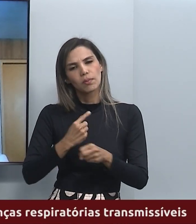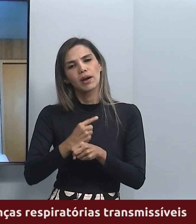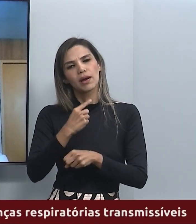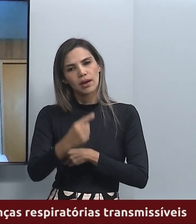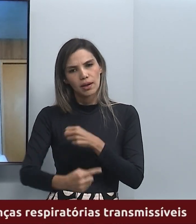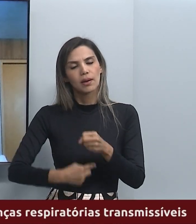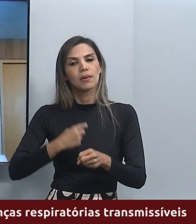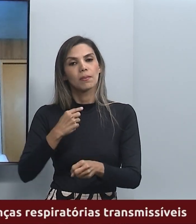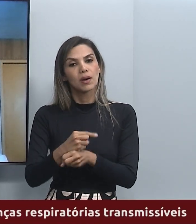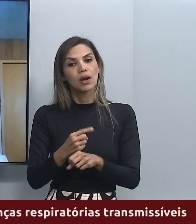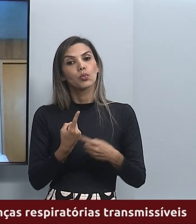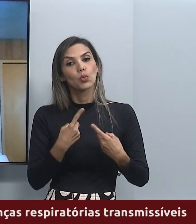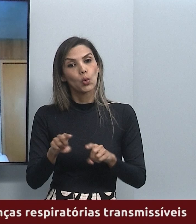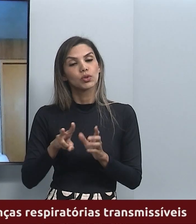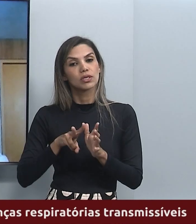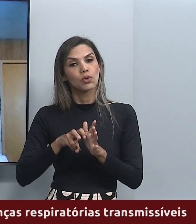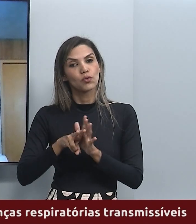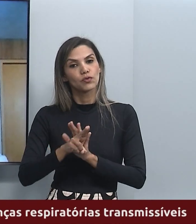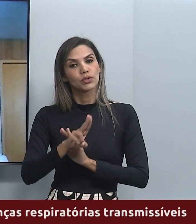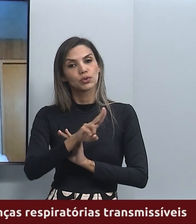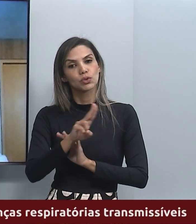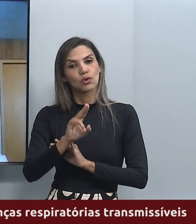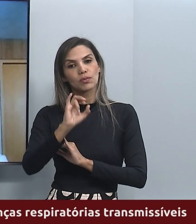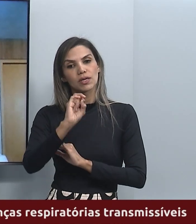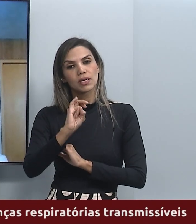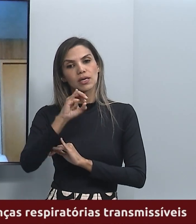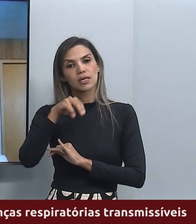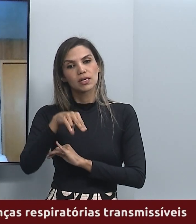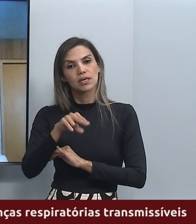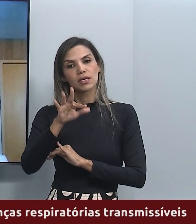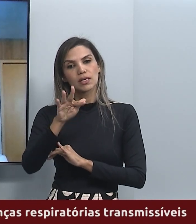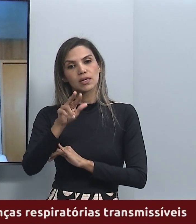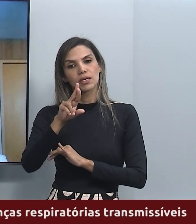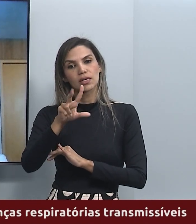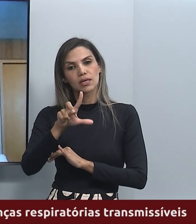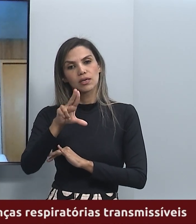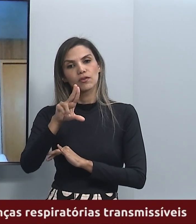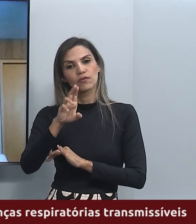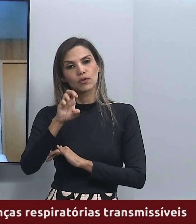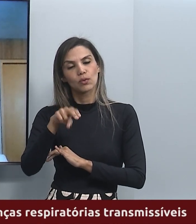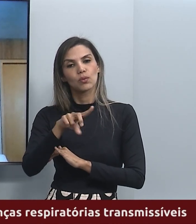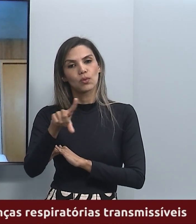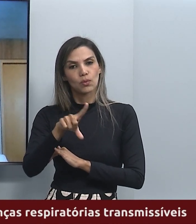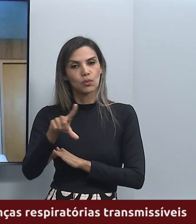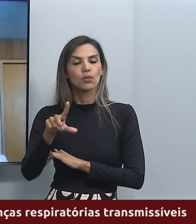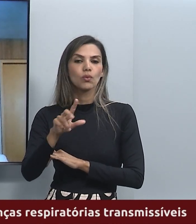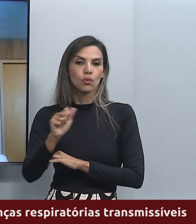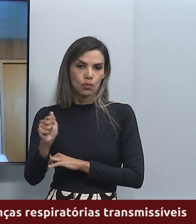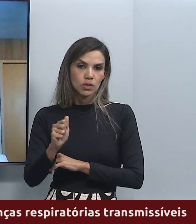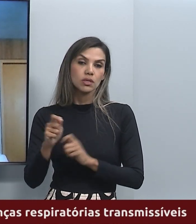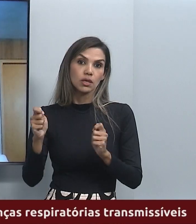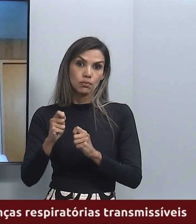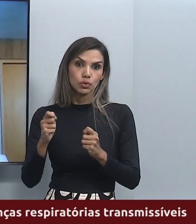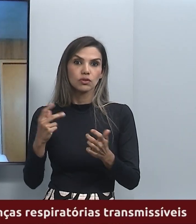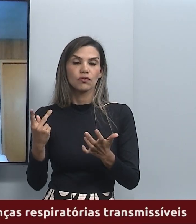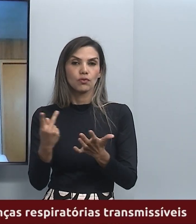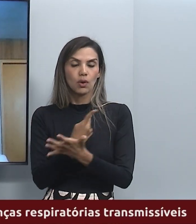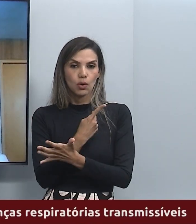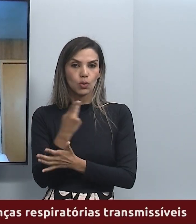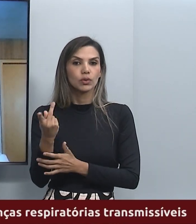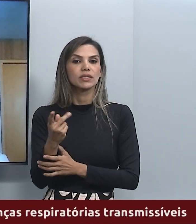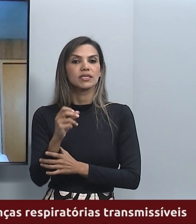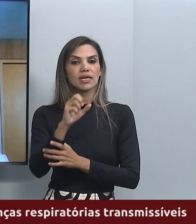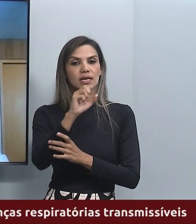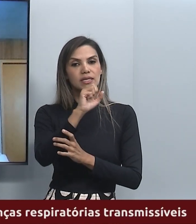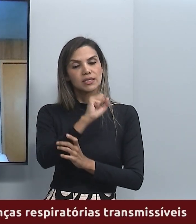vírus influenza, que é um vírus que pode causar, como você mesma disse, a síndrome respiratória aguda grave, ou seja,